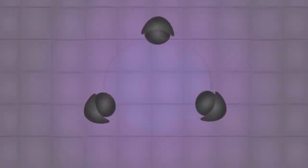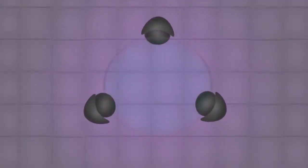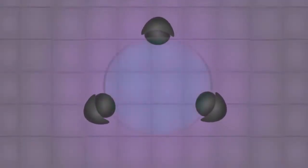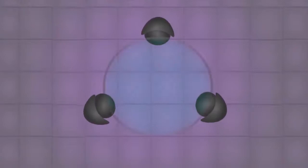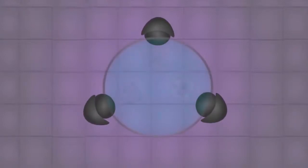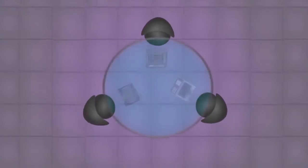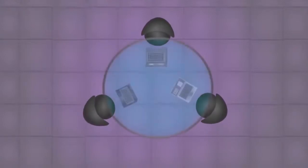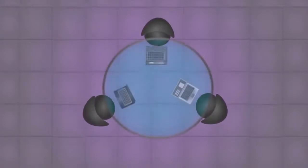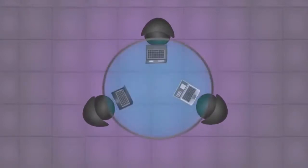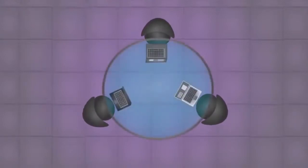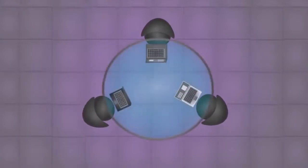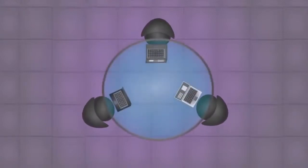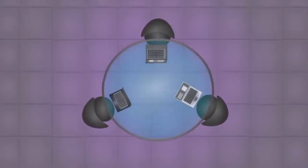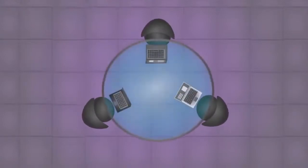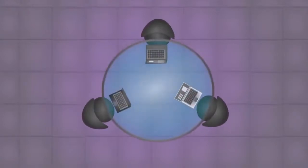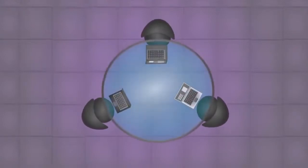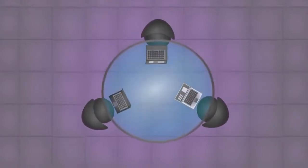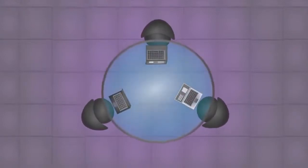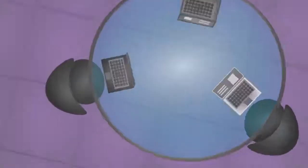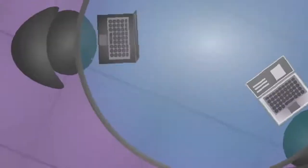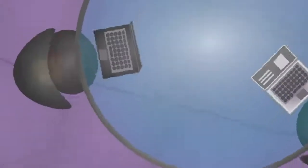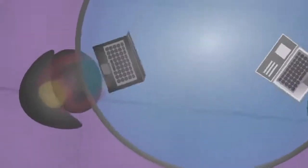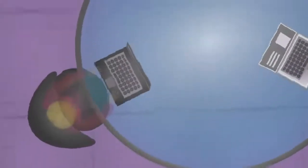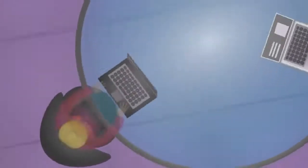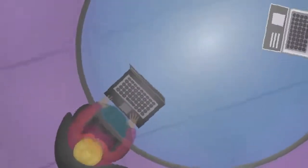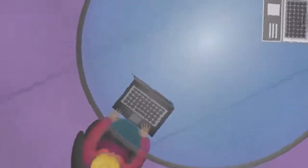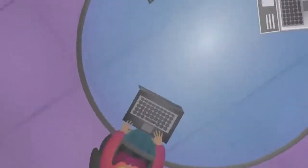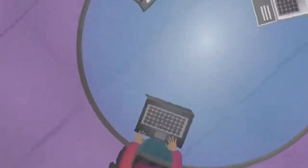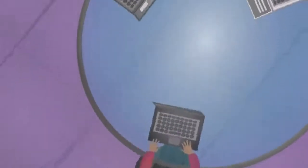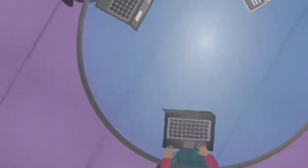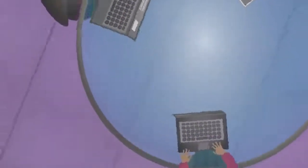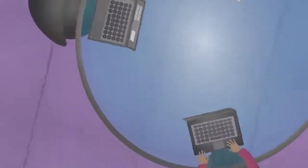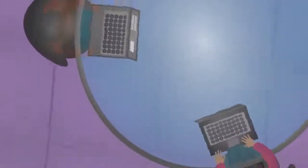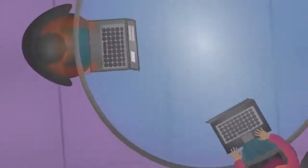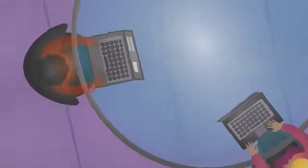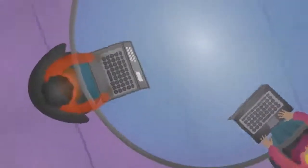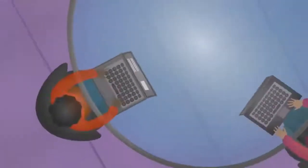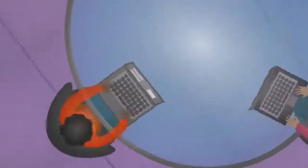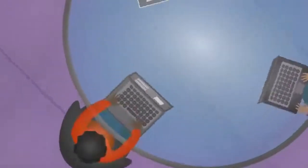Mesa Redonda CBE 2021.